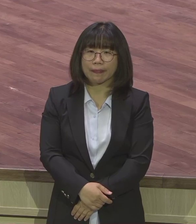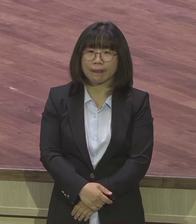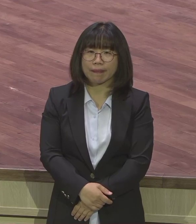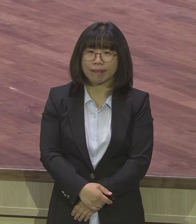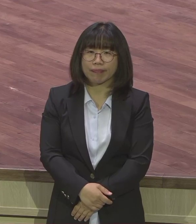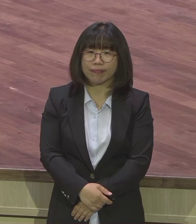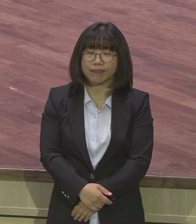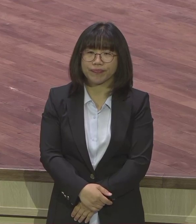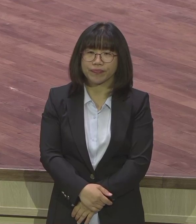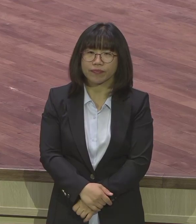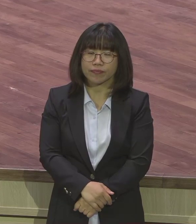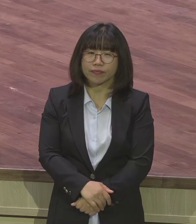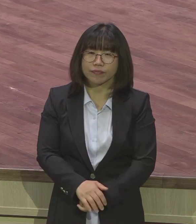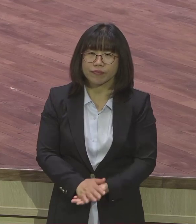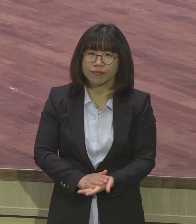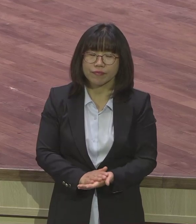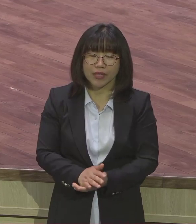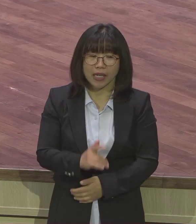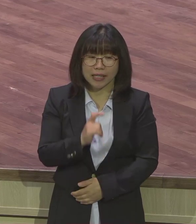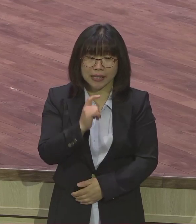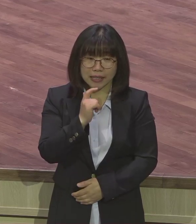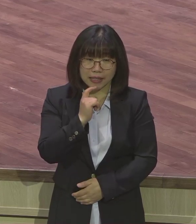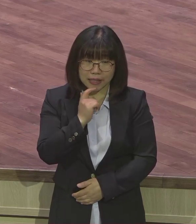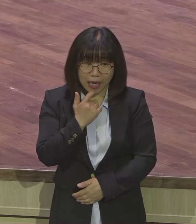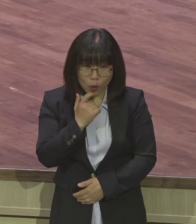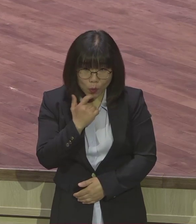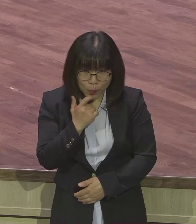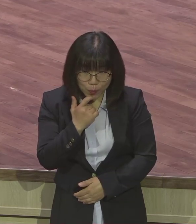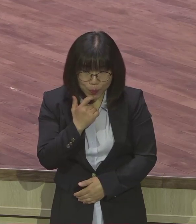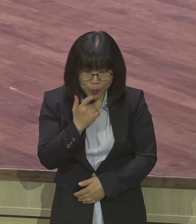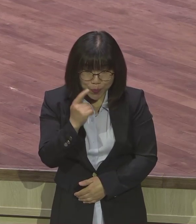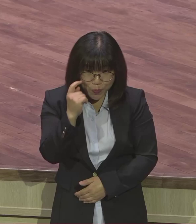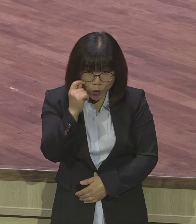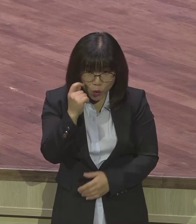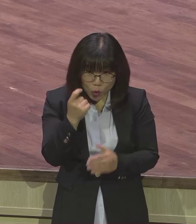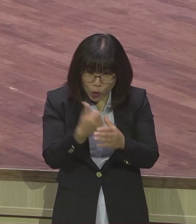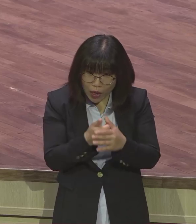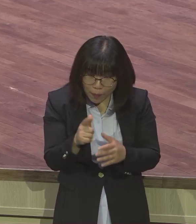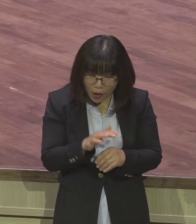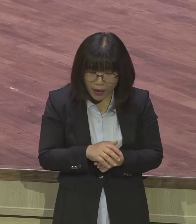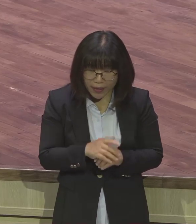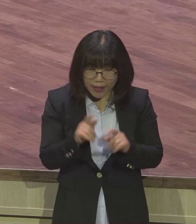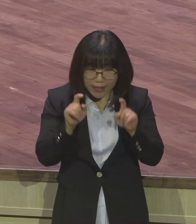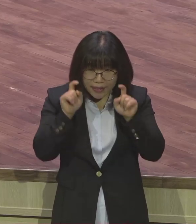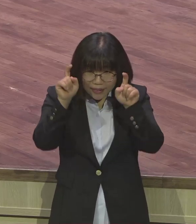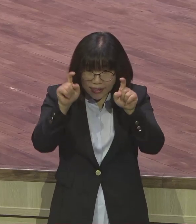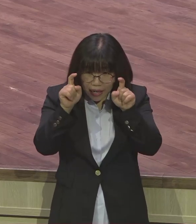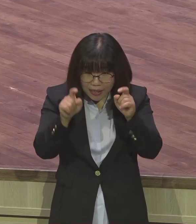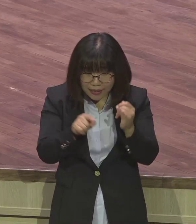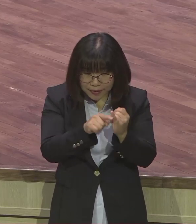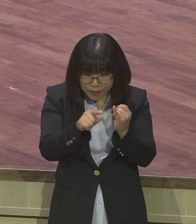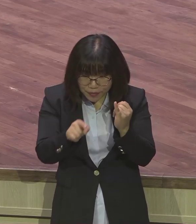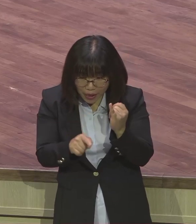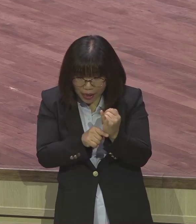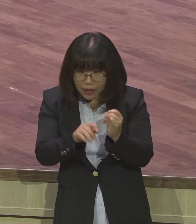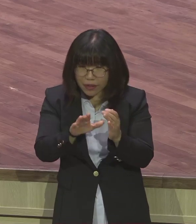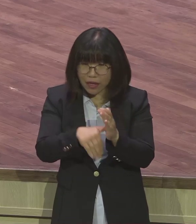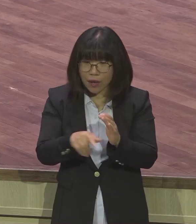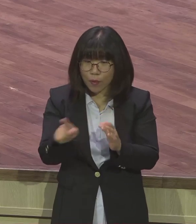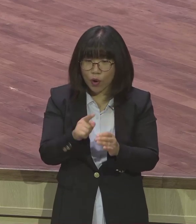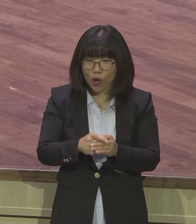그런데 사실 보세요. 야곱이 사용한 방법은 양 새끼를 베를 때 어떤 영향을 줄 수 있는